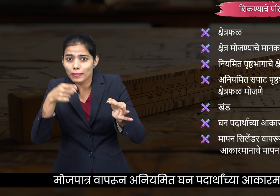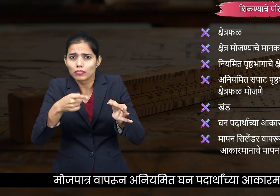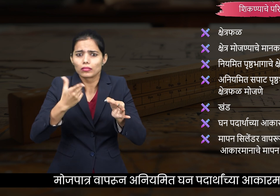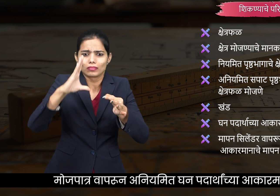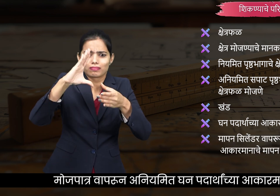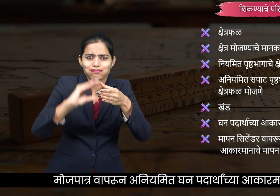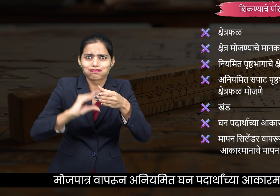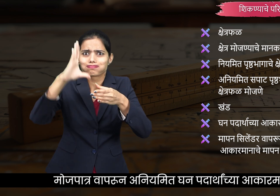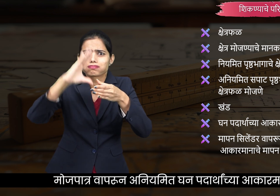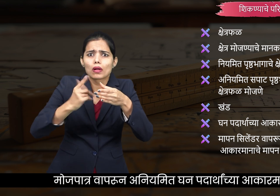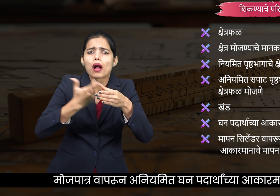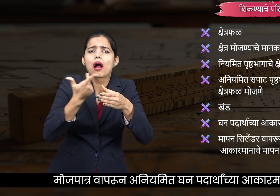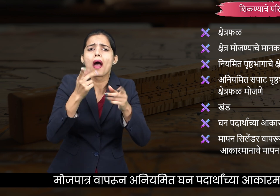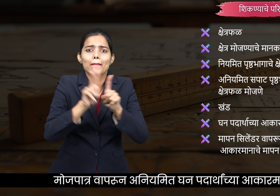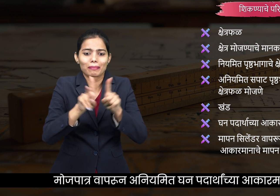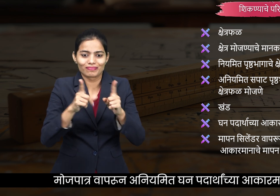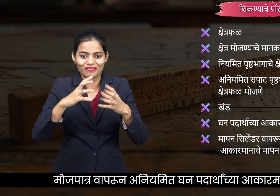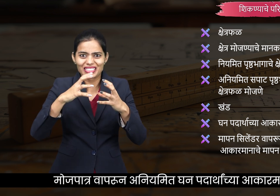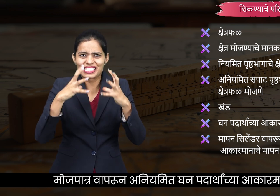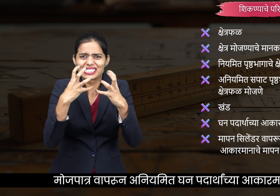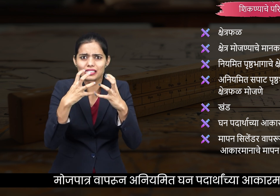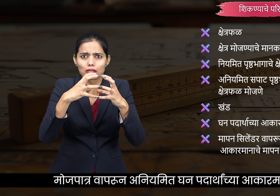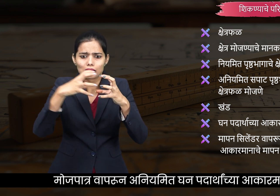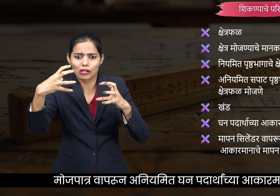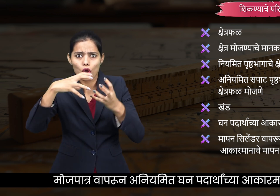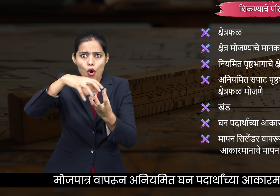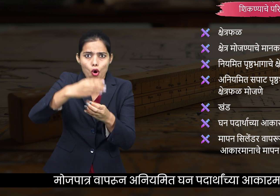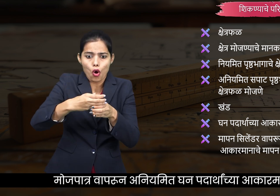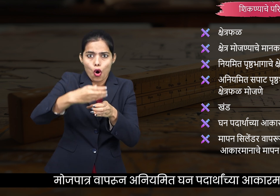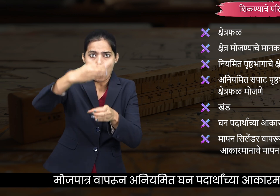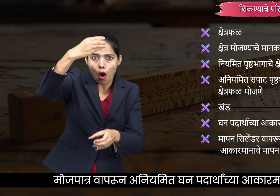मोजपात्र वापरून अनियमित घन पदार्थाच्या आकारमानाचे मोजमाप,